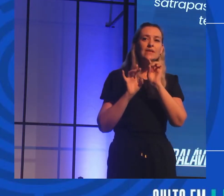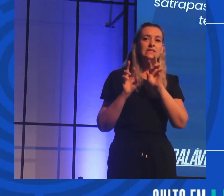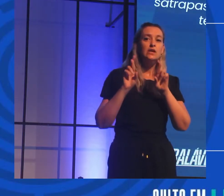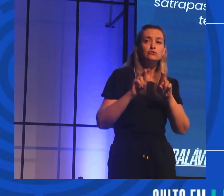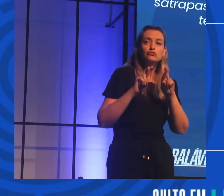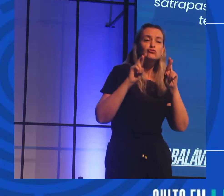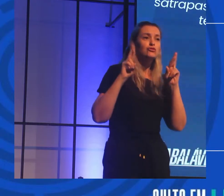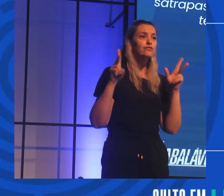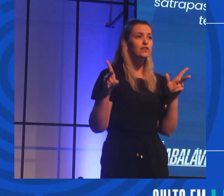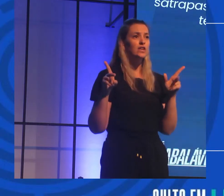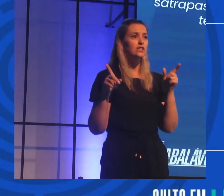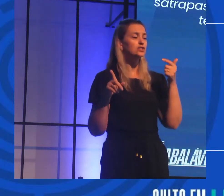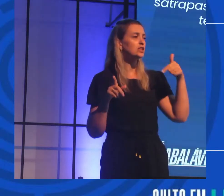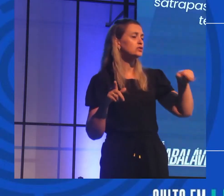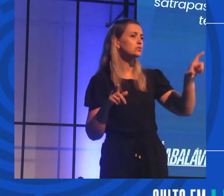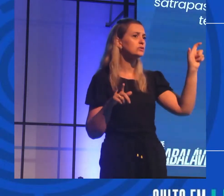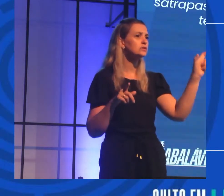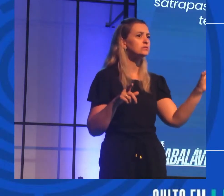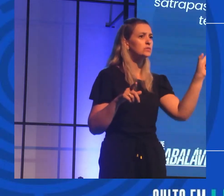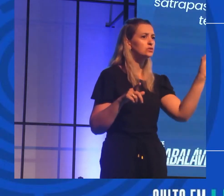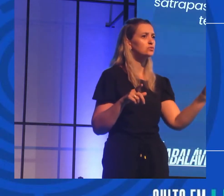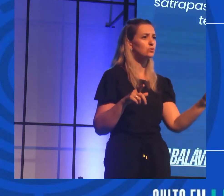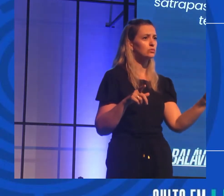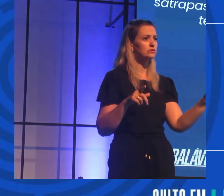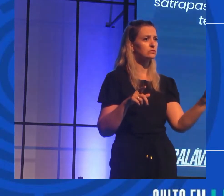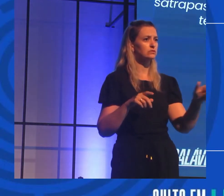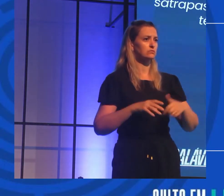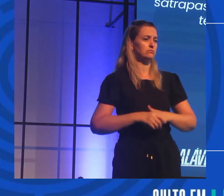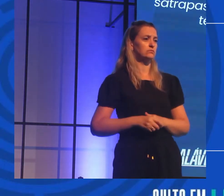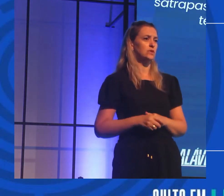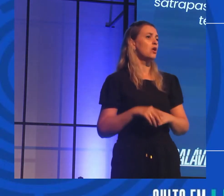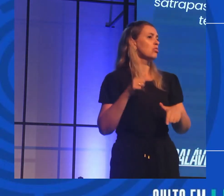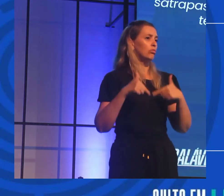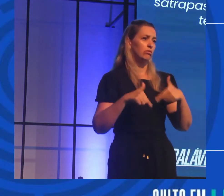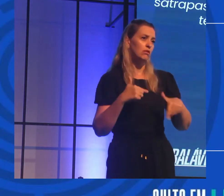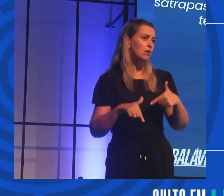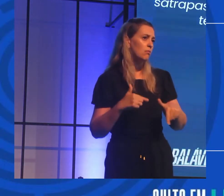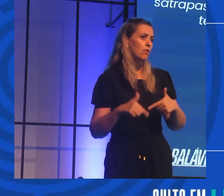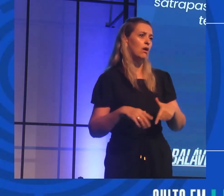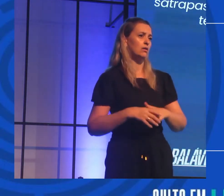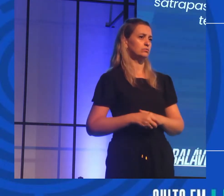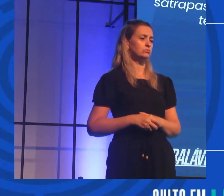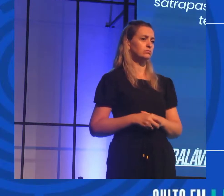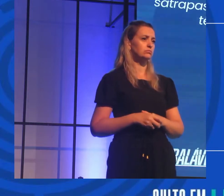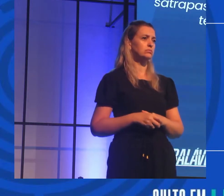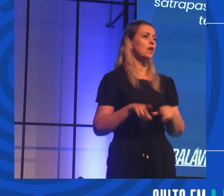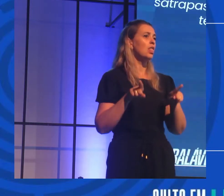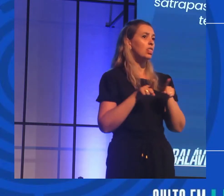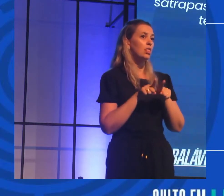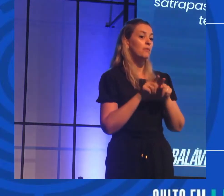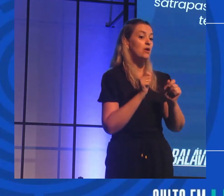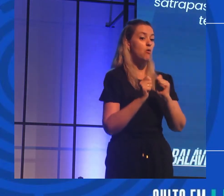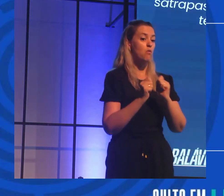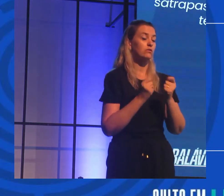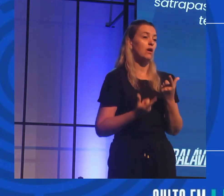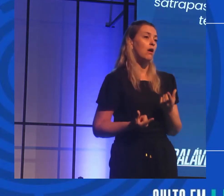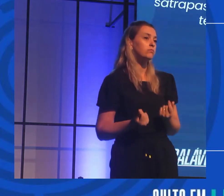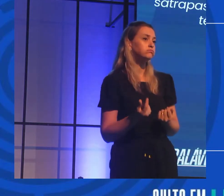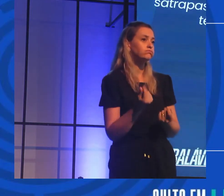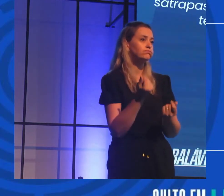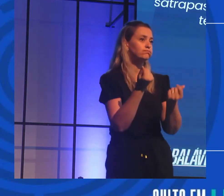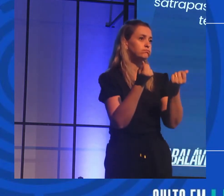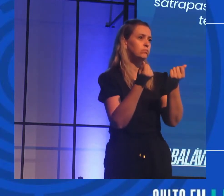muitas vezes que estão lá fora, no nosso trabalho, na maneira que lidamos com as nossas finanças, como amamos